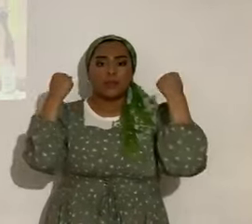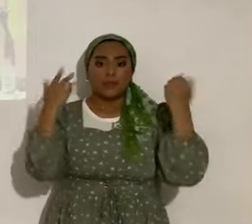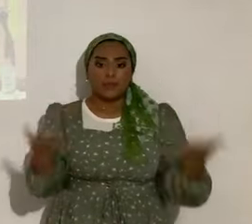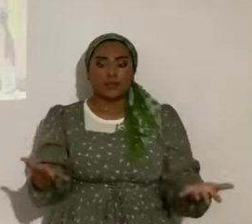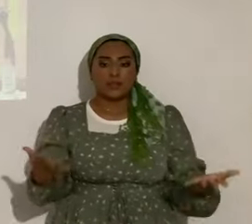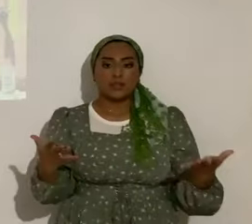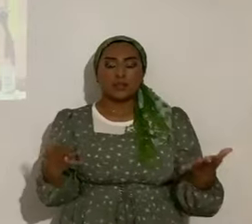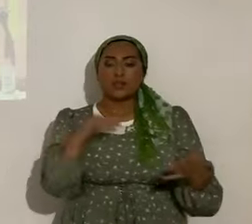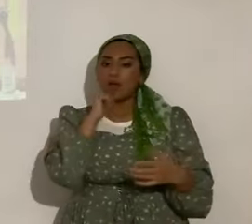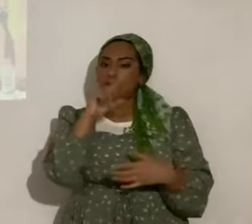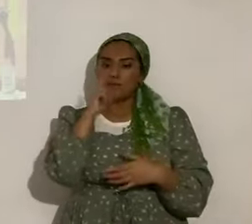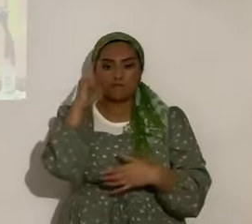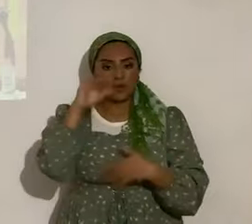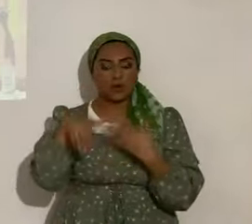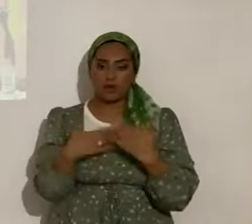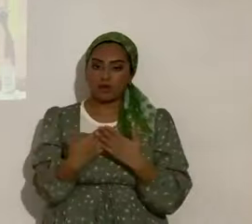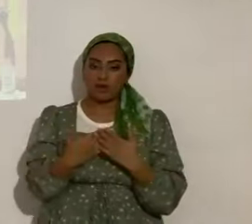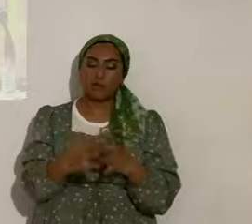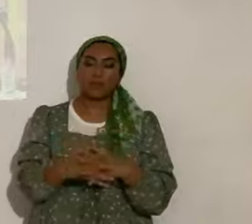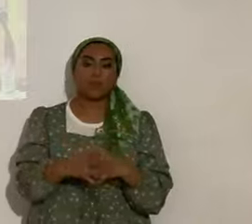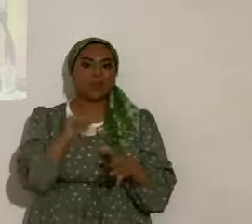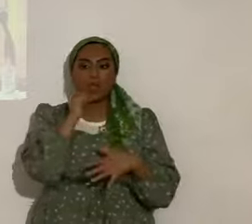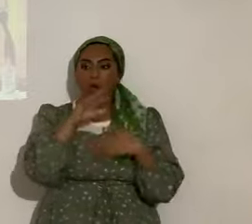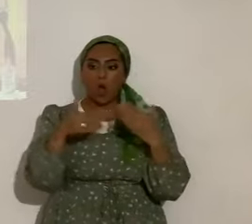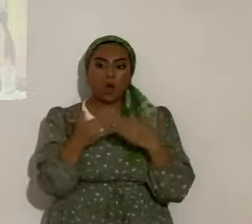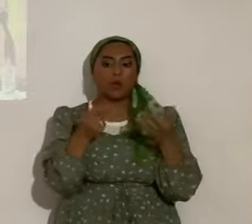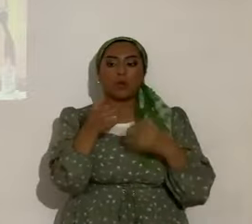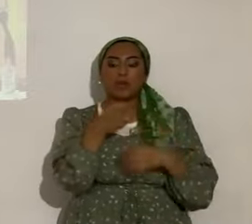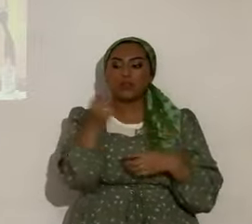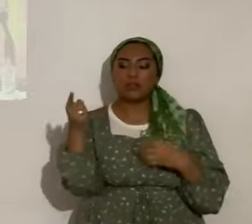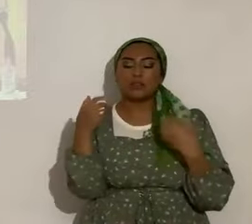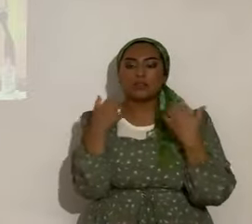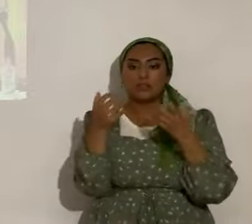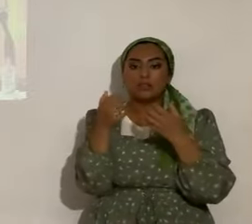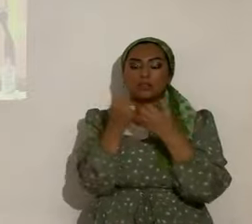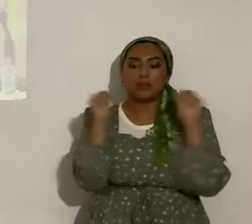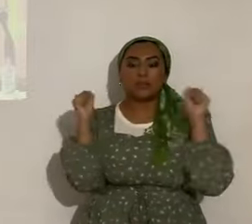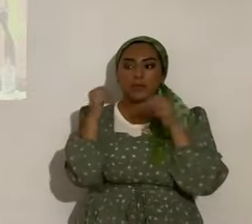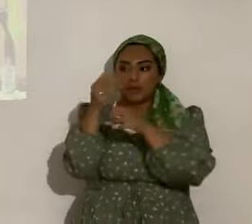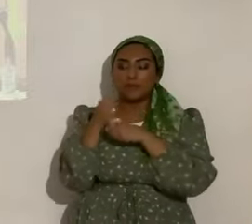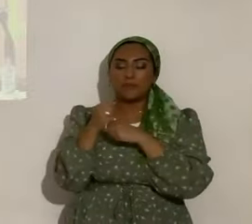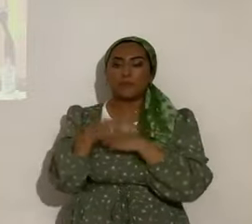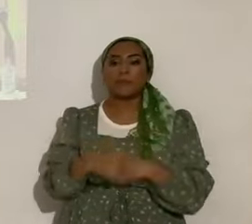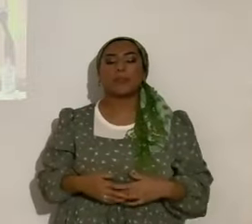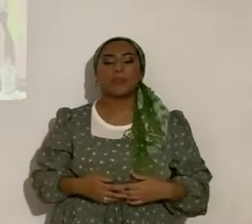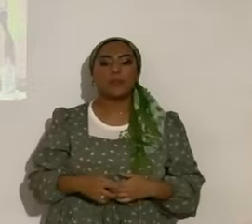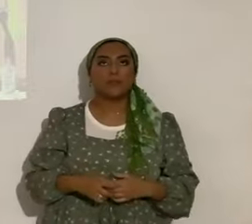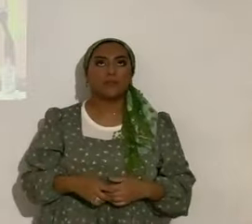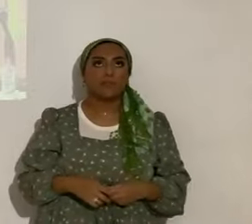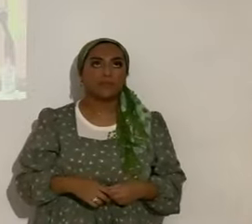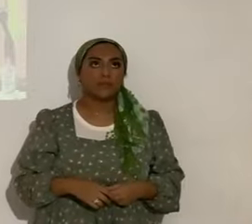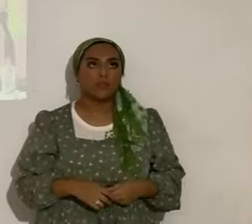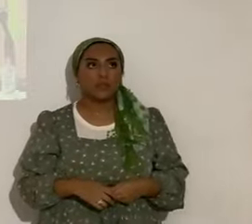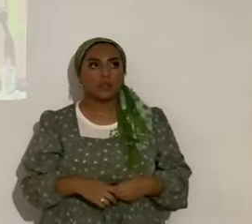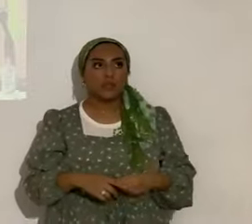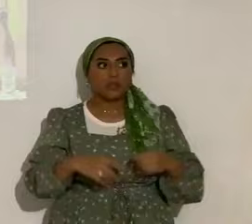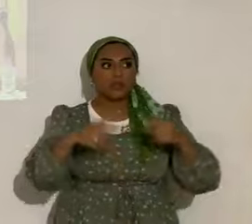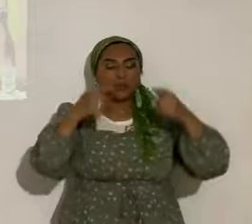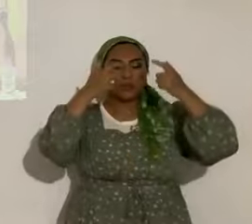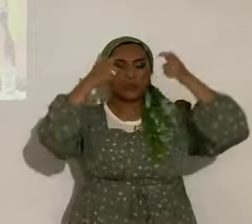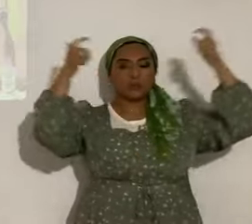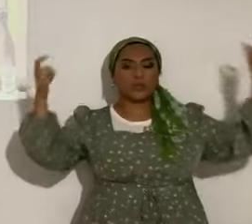que por todos, porque no todos quieren la salvación. Entonces fue el acto más grande